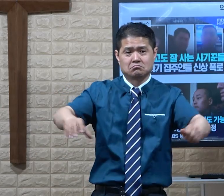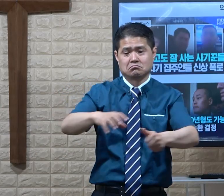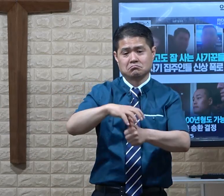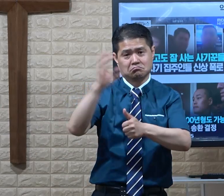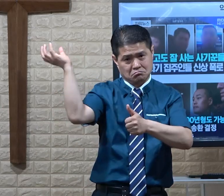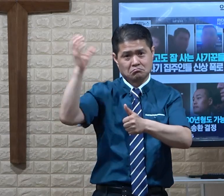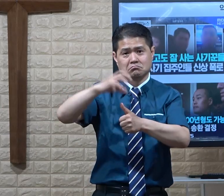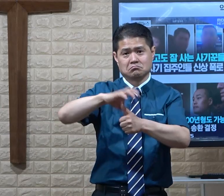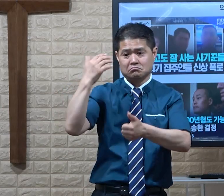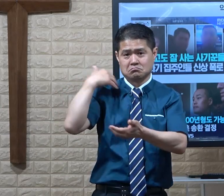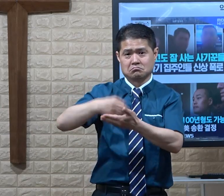모든 것이 다 자신은